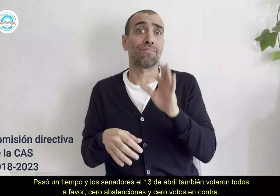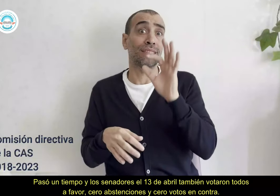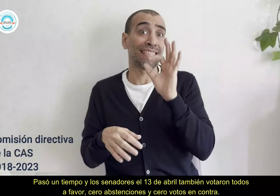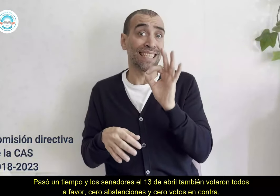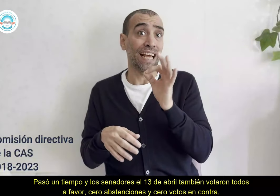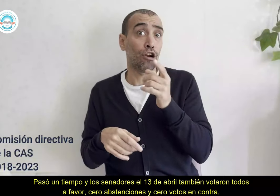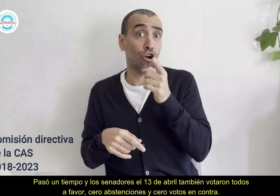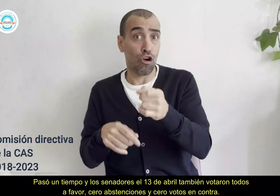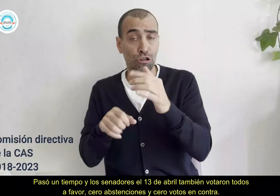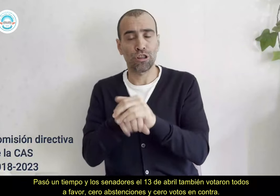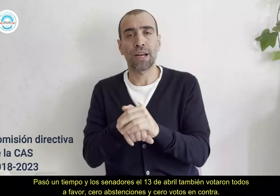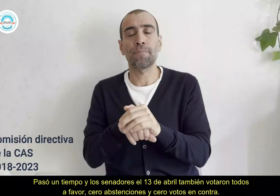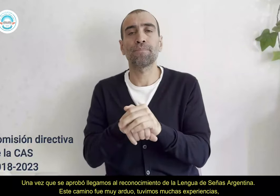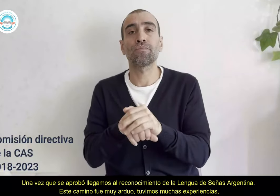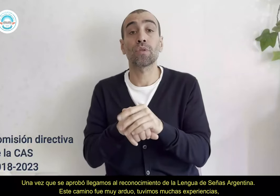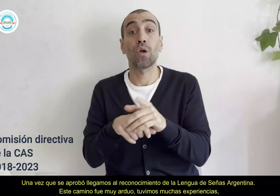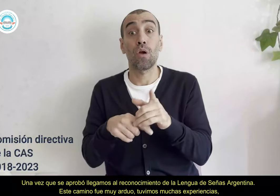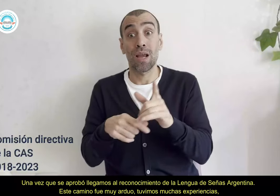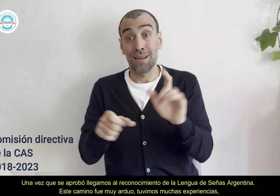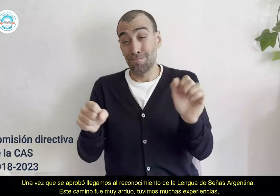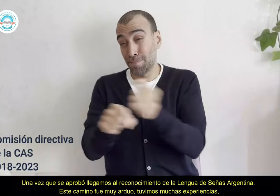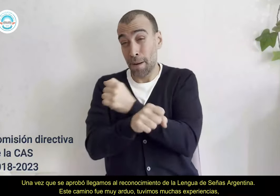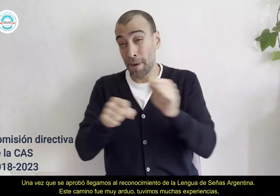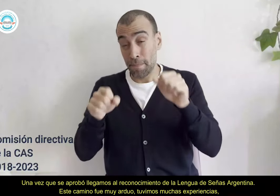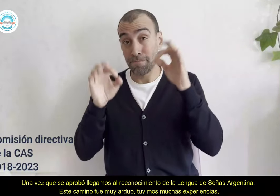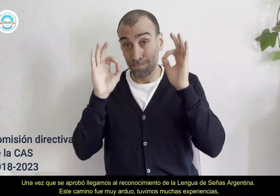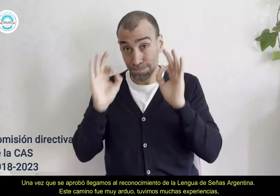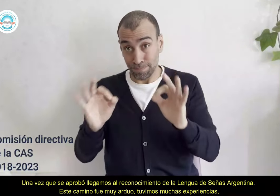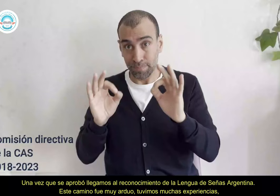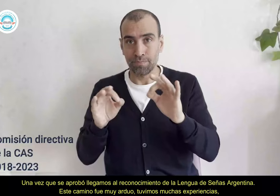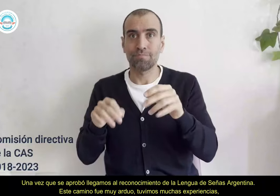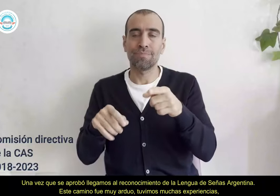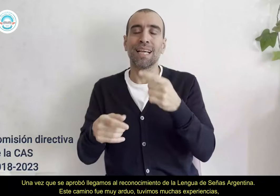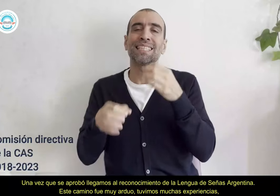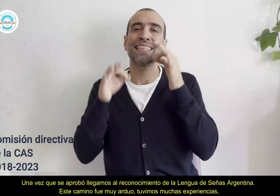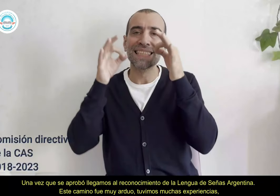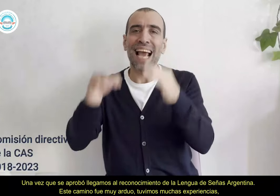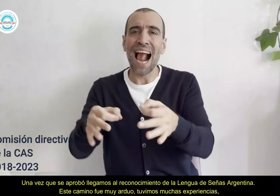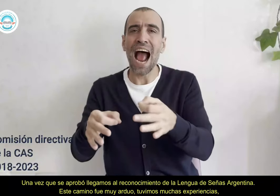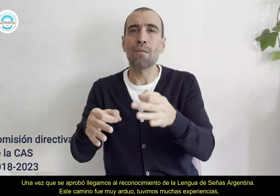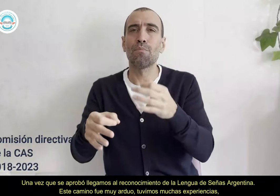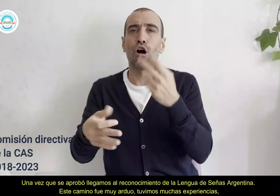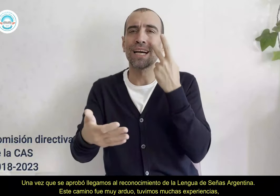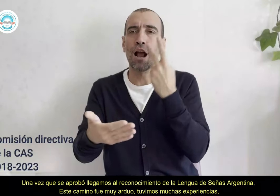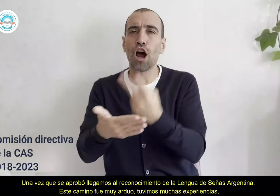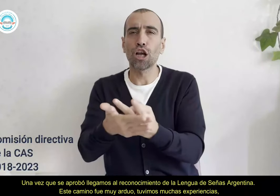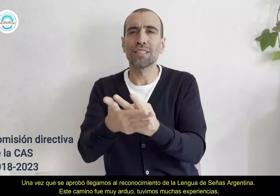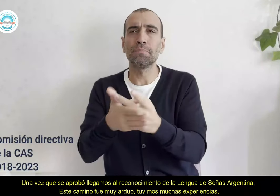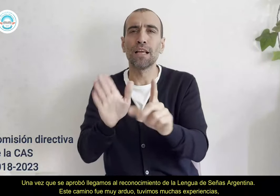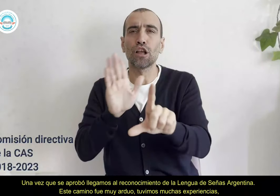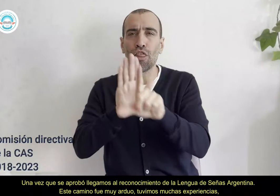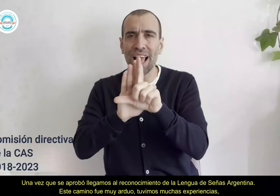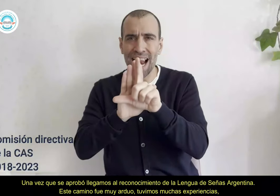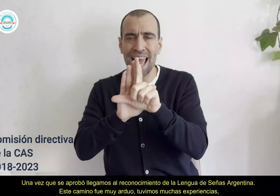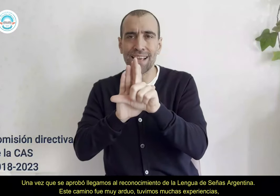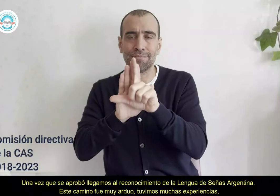0 abstenciones y 0 votos en contra. Una vez que se aprobó, llegamos al reconocimiento de la lengua de